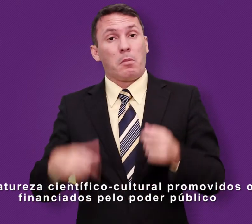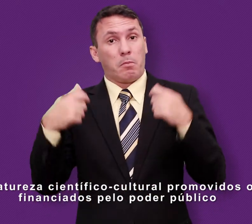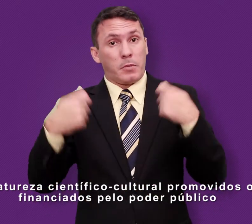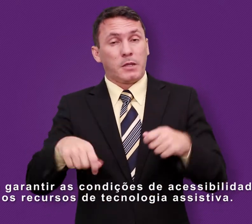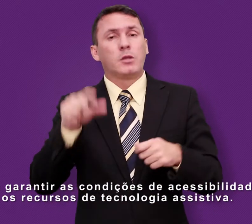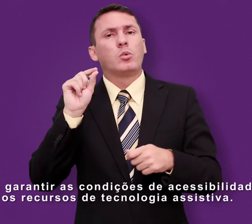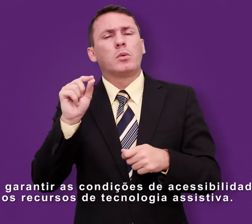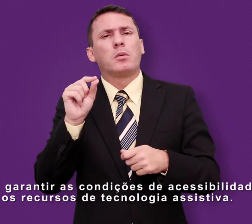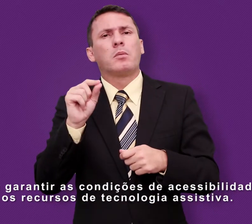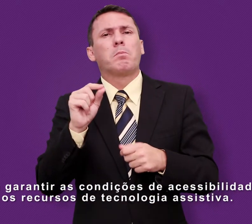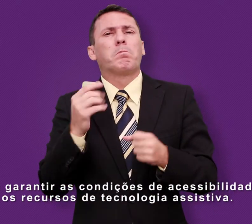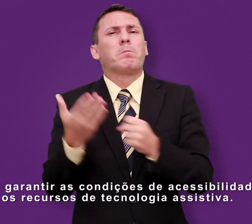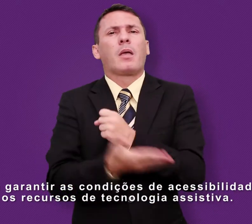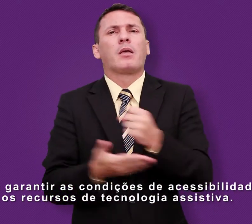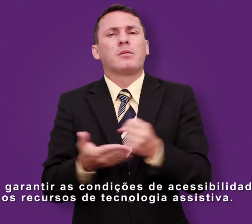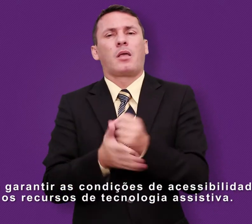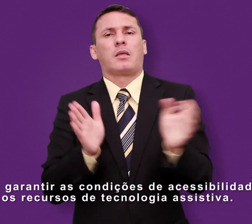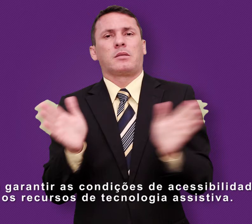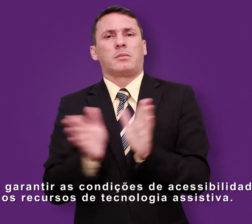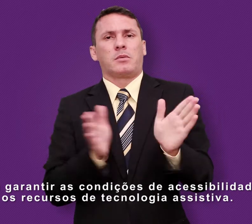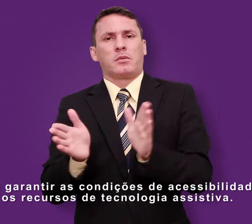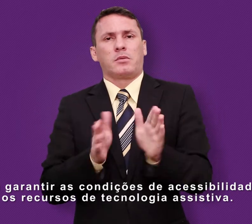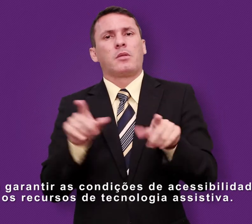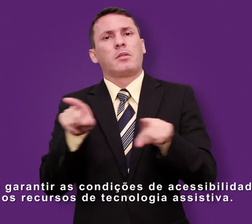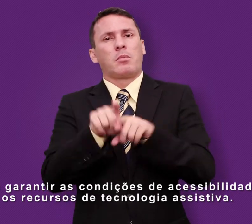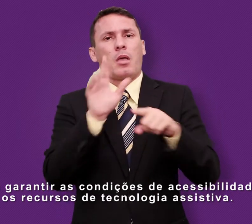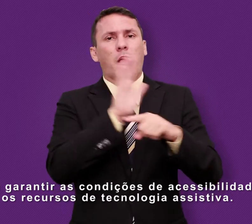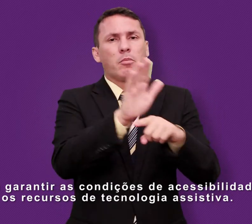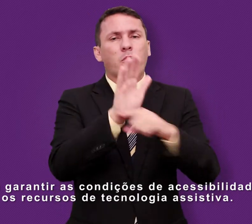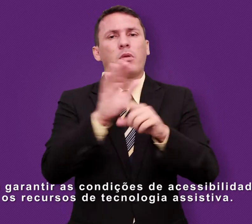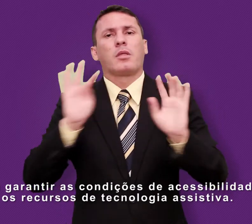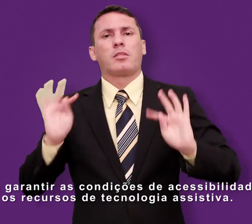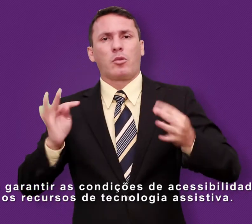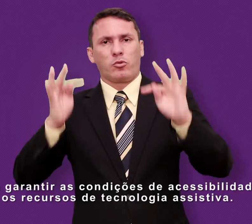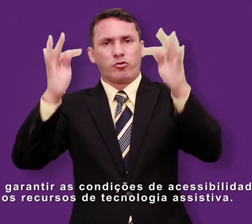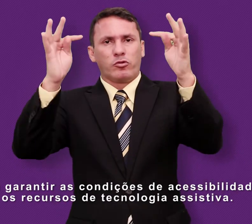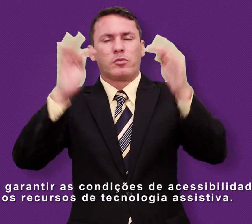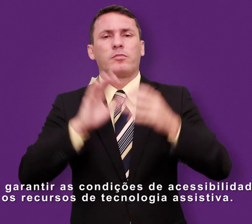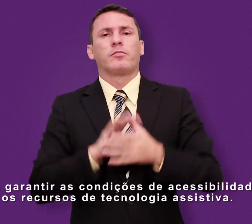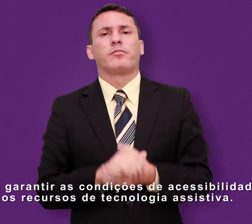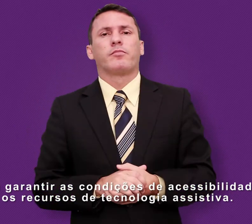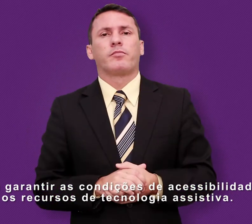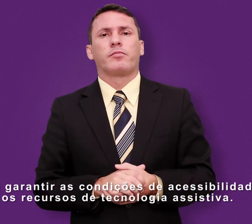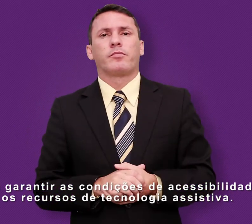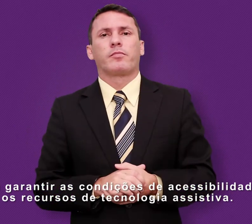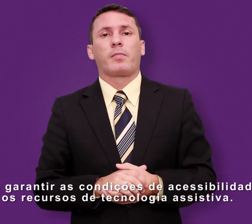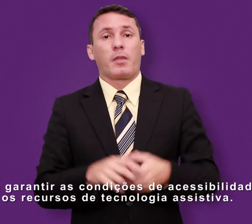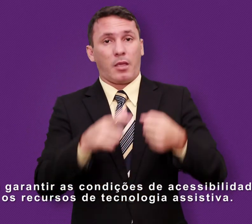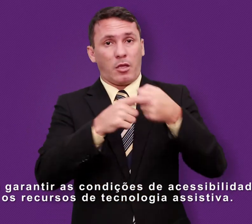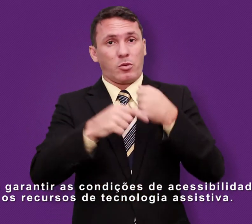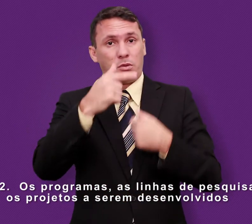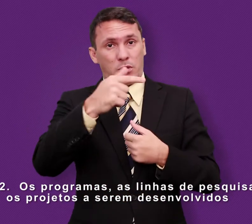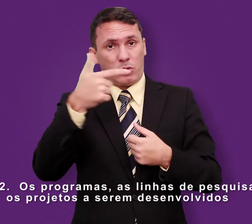público devem garantir as condições de acessibilidade e os recursos de tecnologia assistiva.